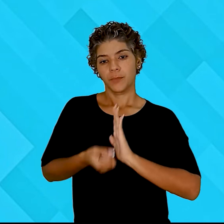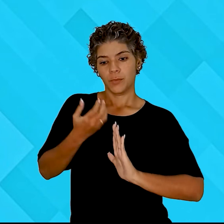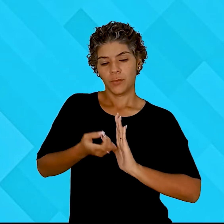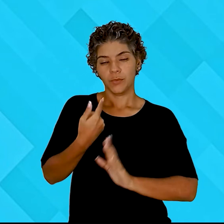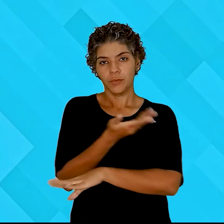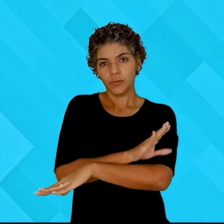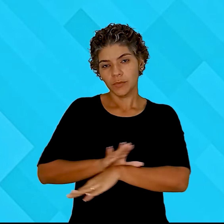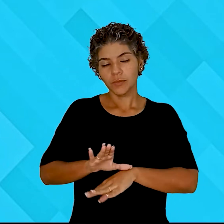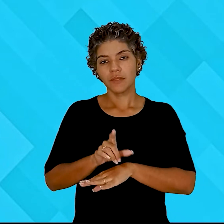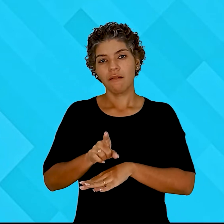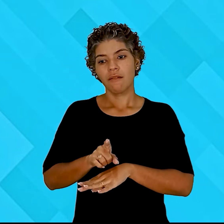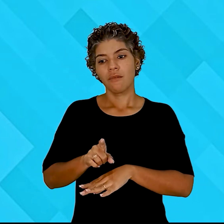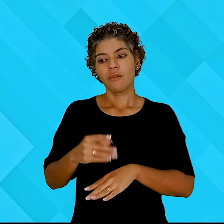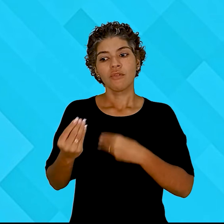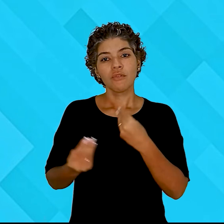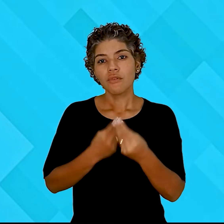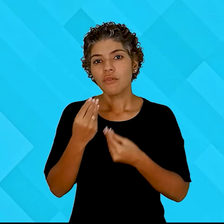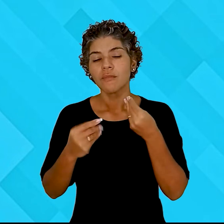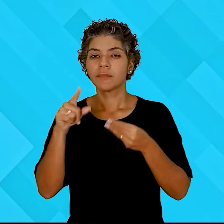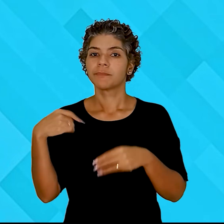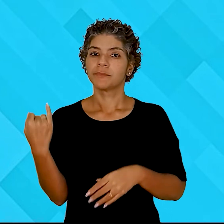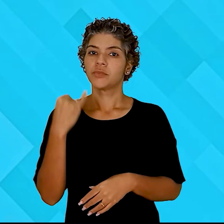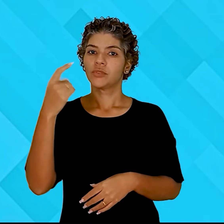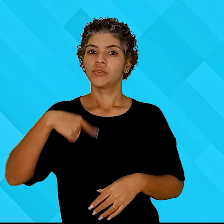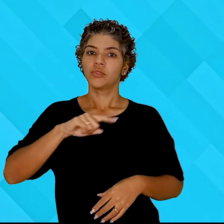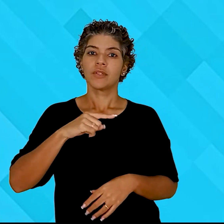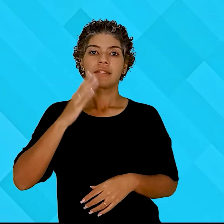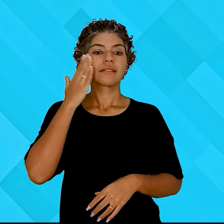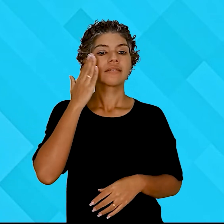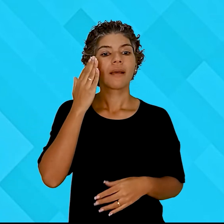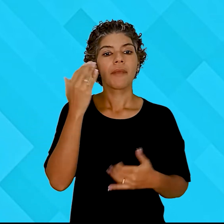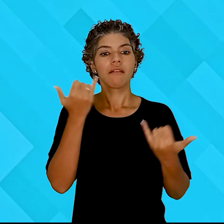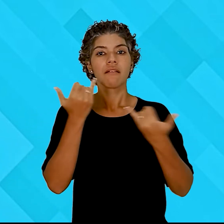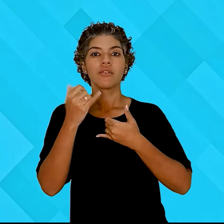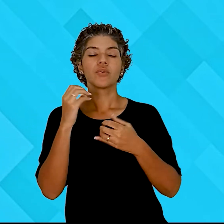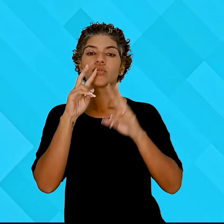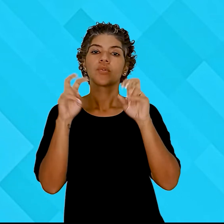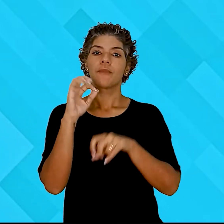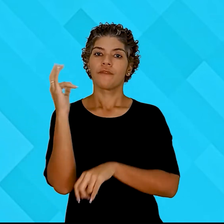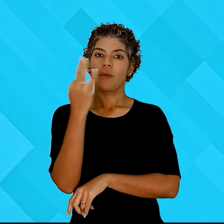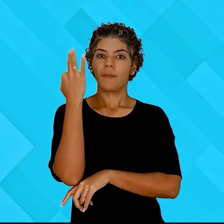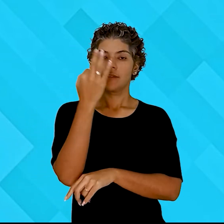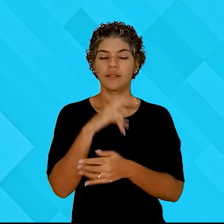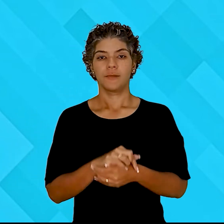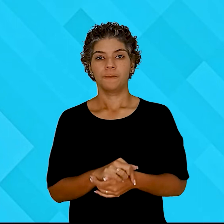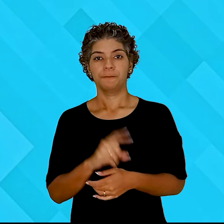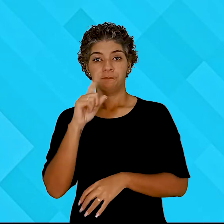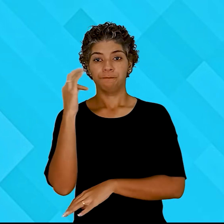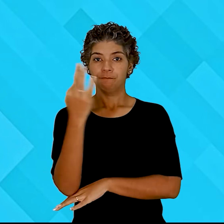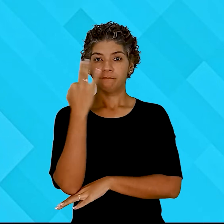você, qual a importância da gente se informar sobre a formalização da nossa profissão? A formalização do